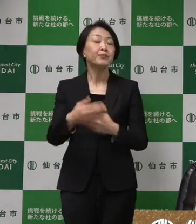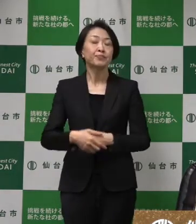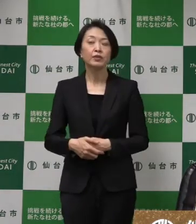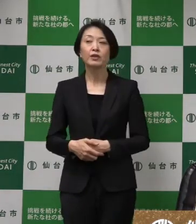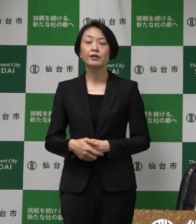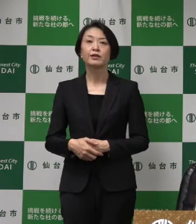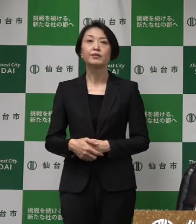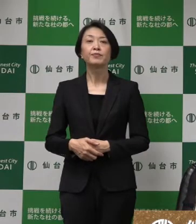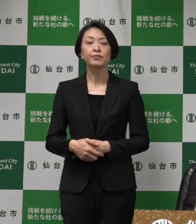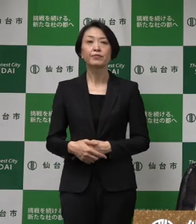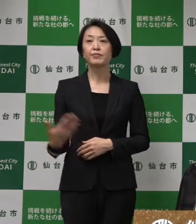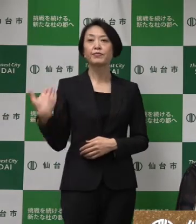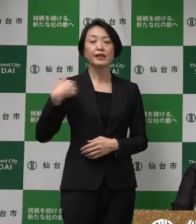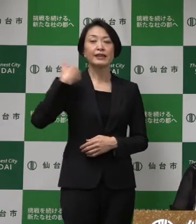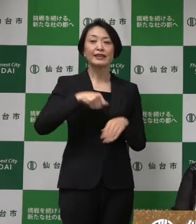夏休みが明けて、